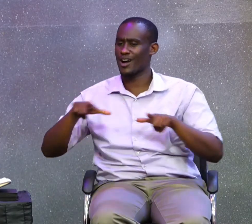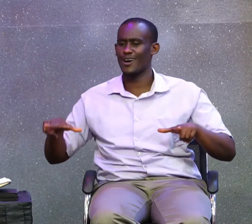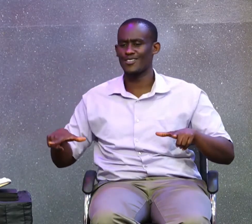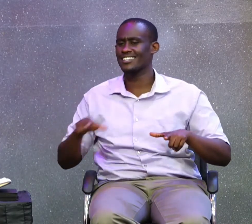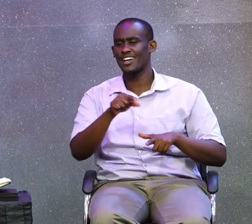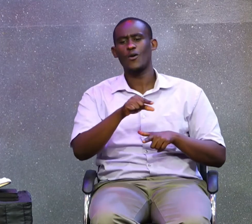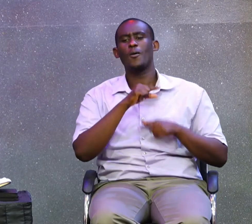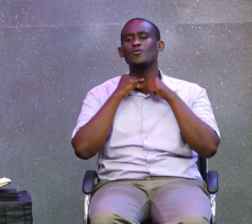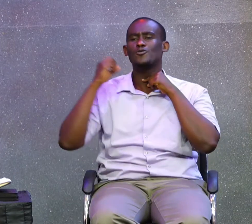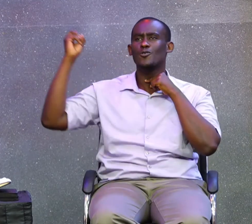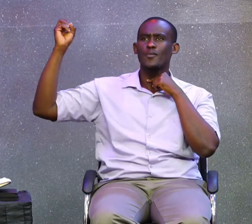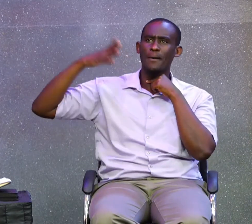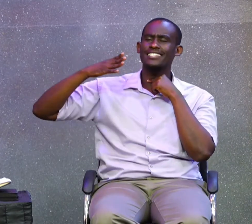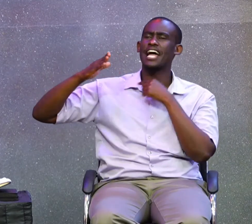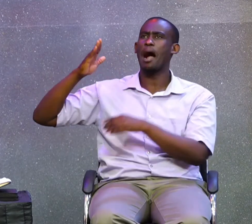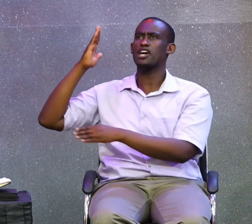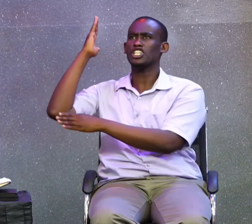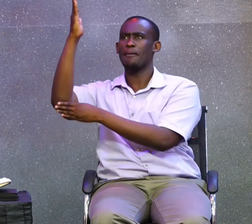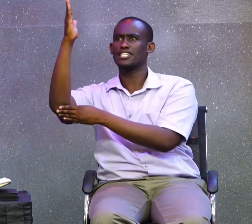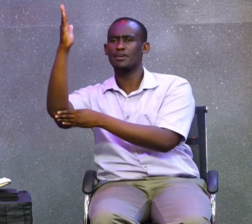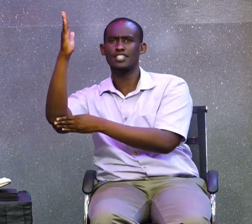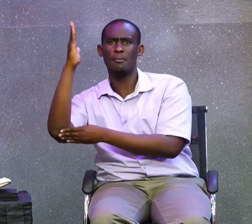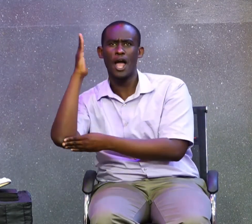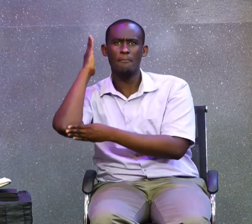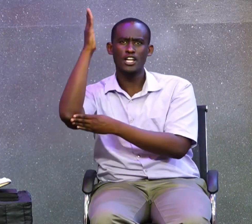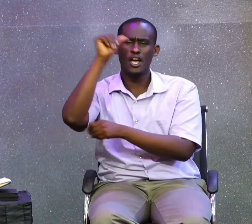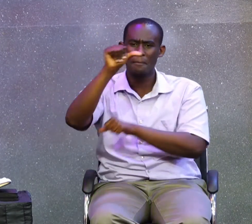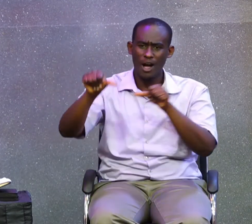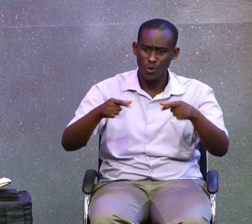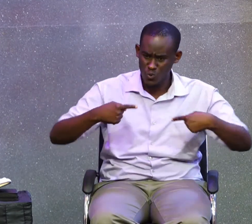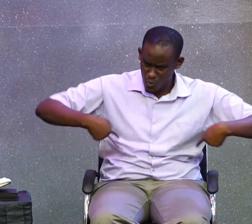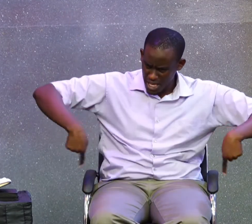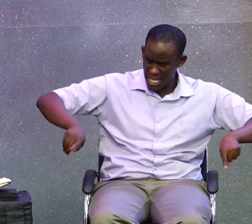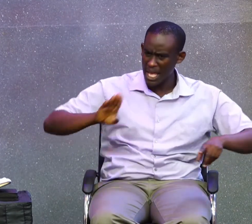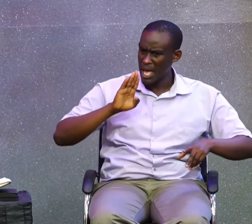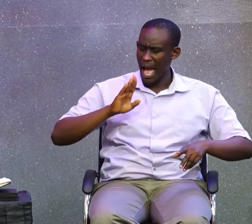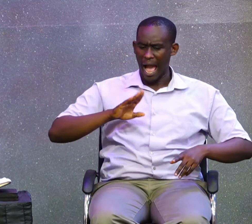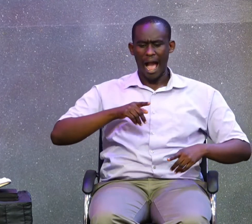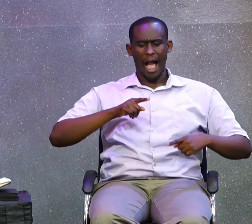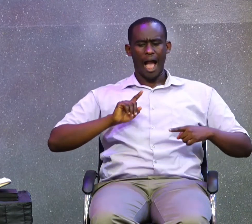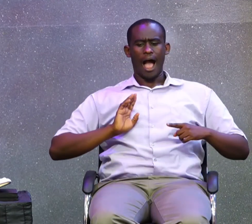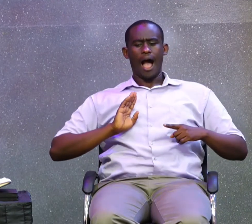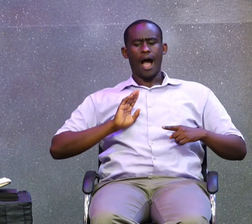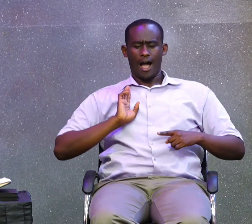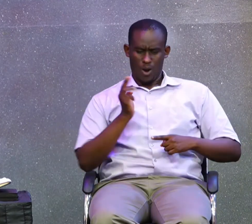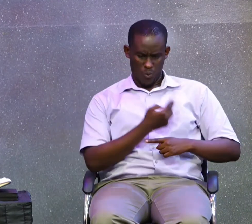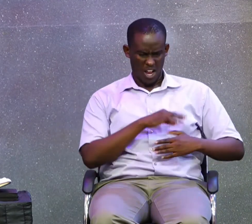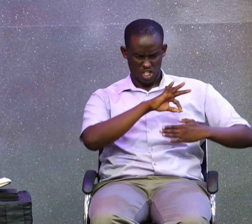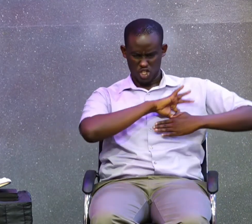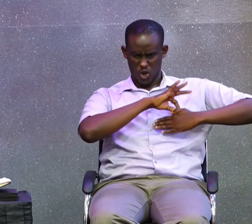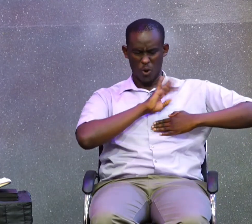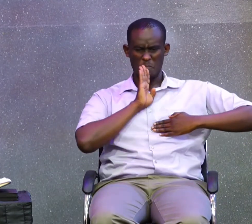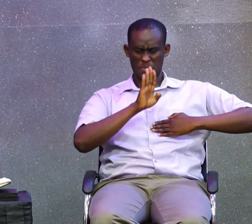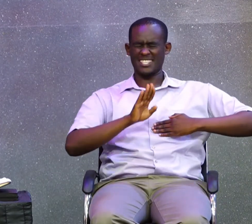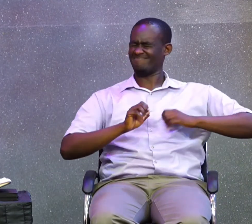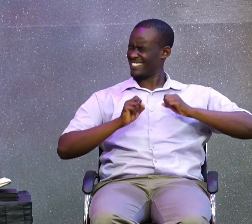bwa gavana wiikendi ey'okuba nti nno tubeera nga mu mwoyo gwaffe tuli bakalaativu oba nga